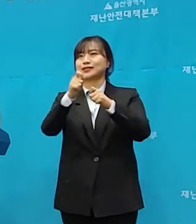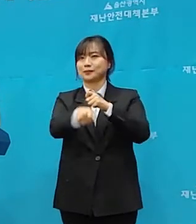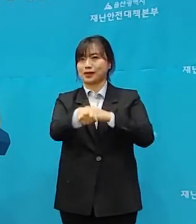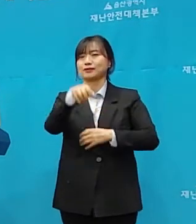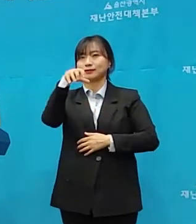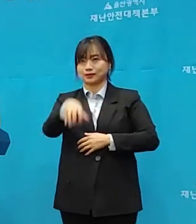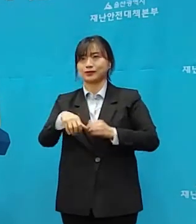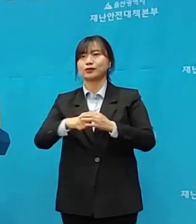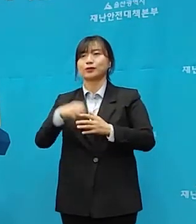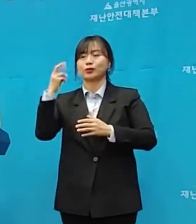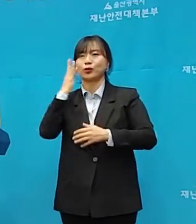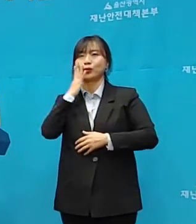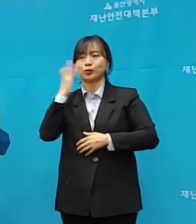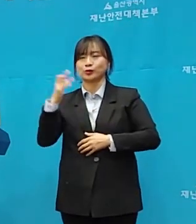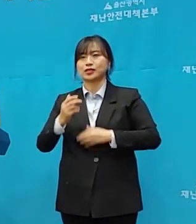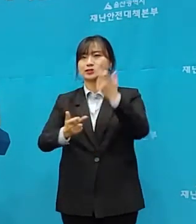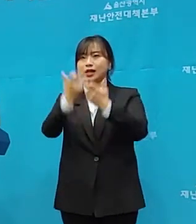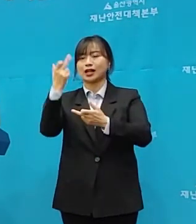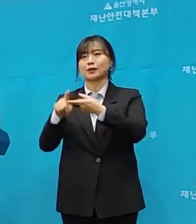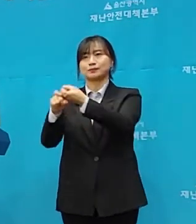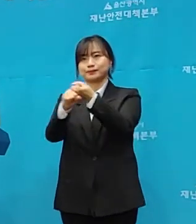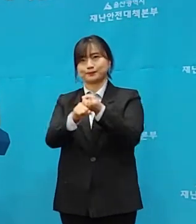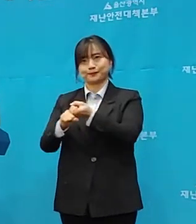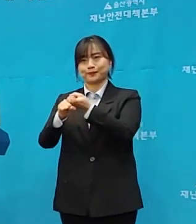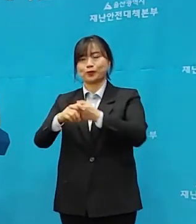울주군지회협의회와 울산광역시 산림조합,